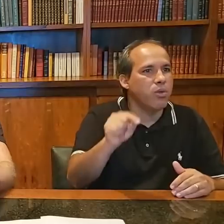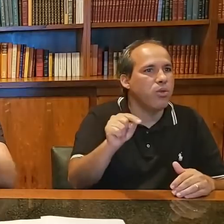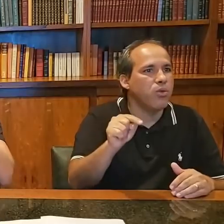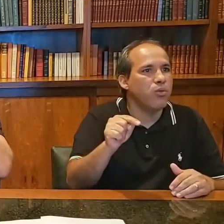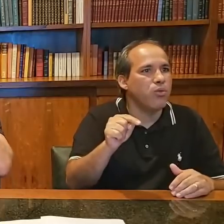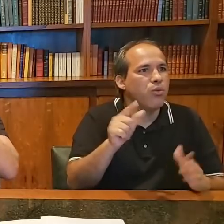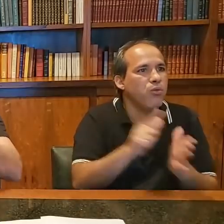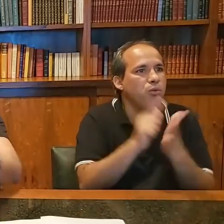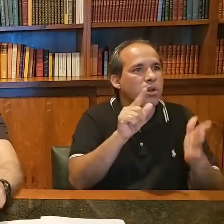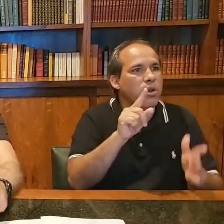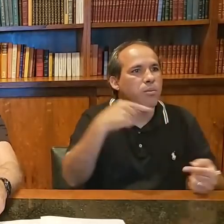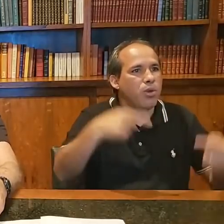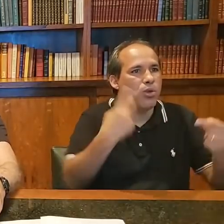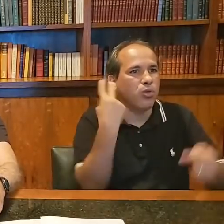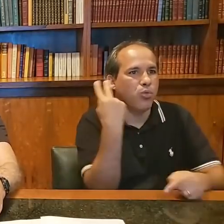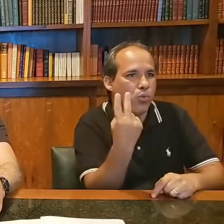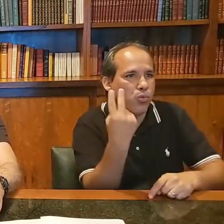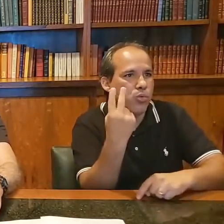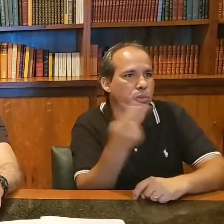2.